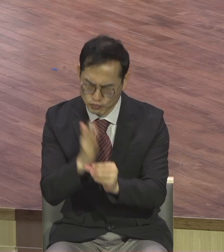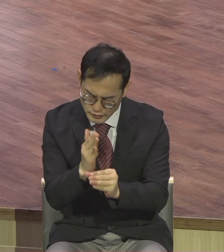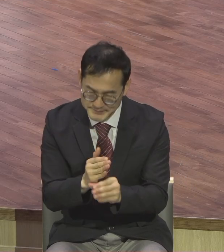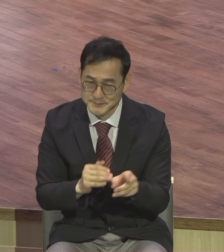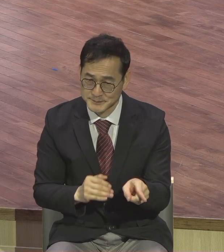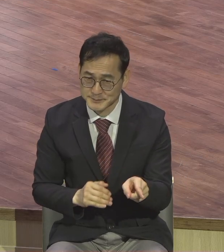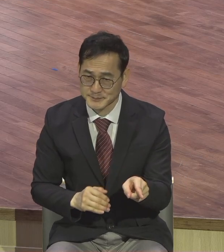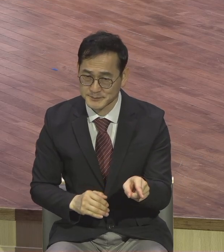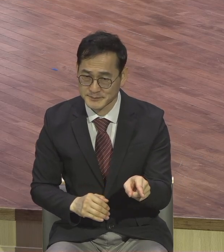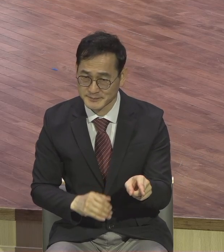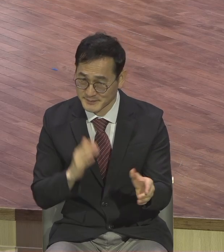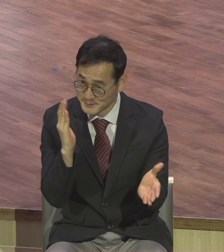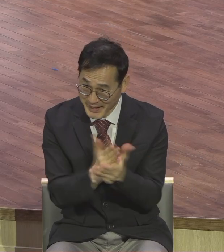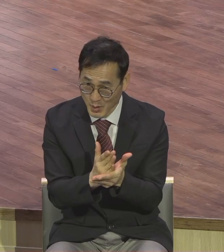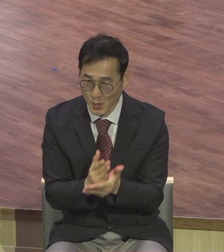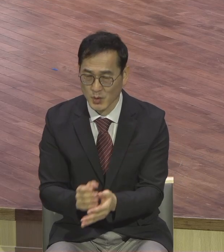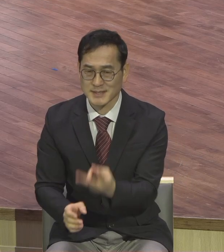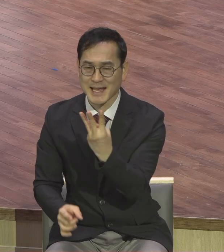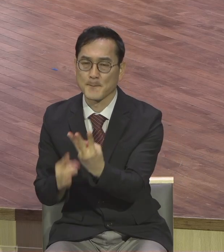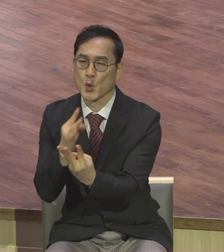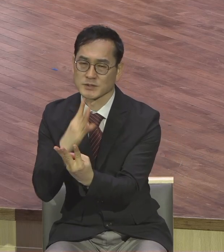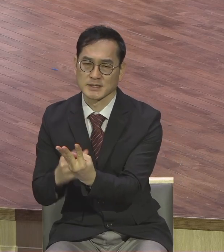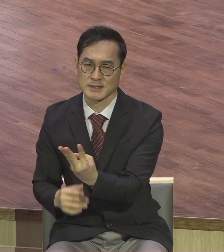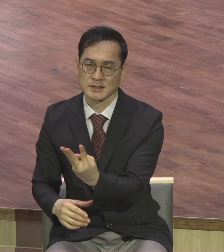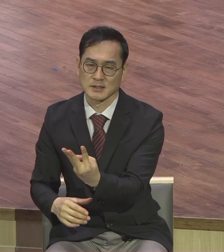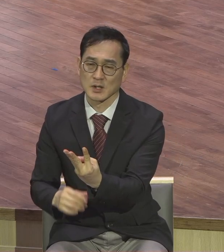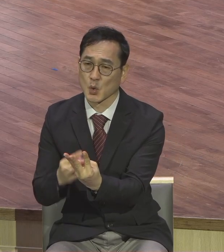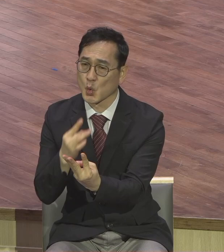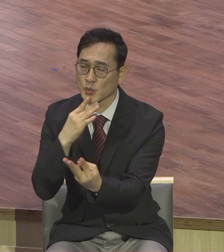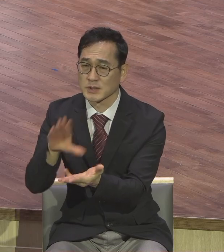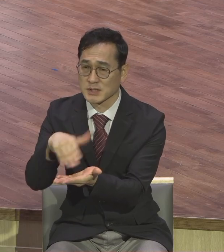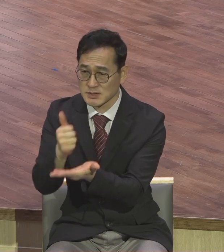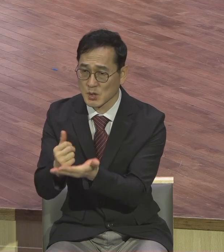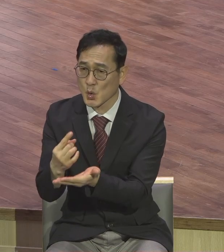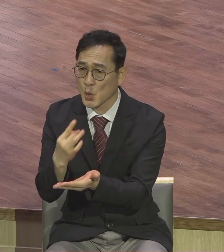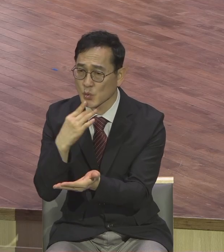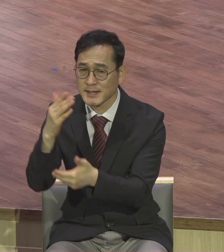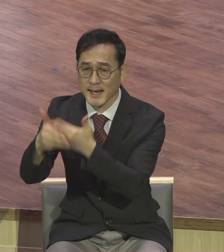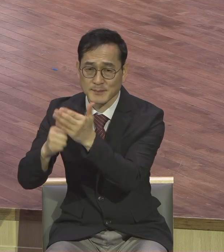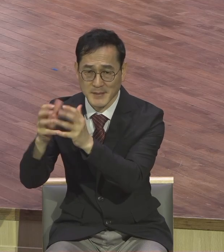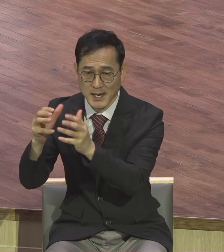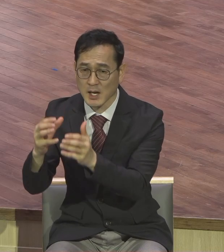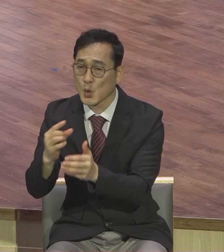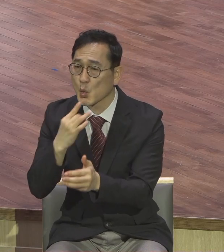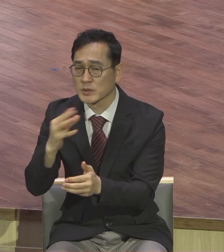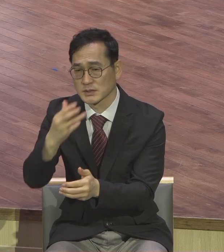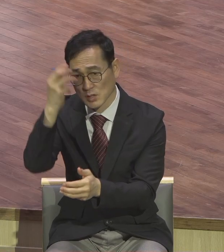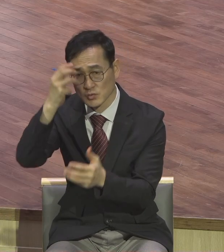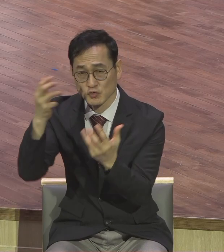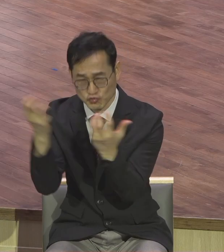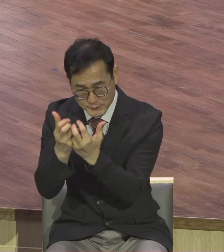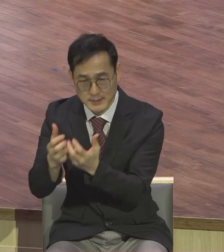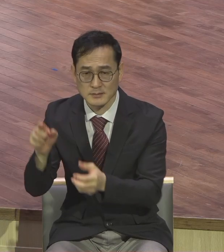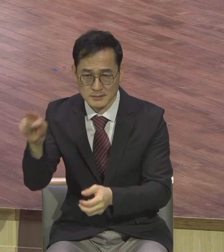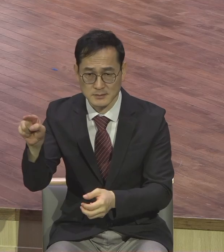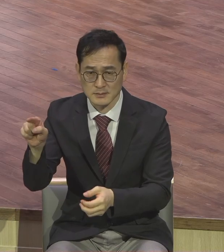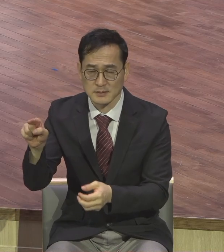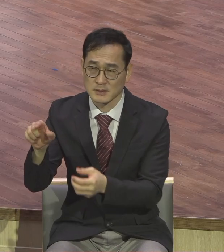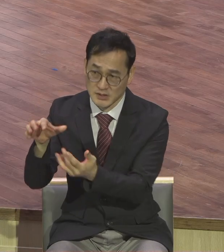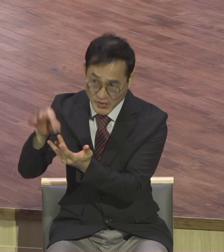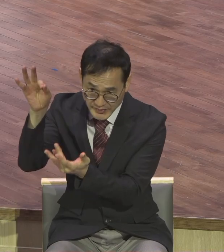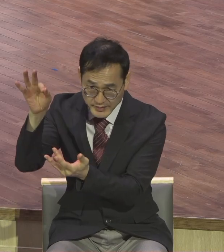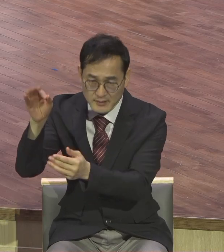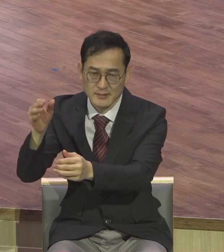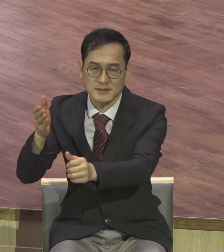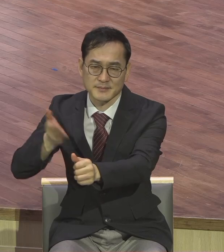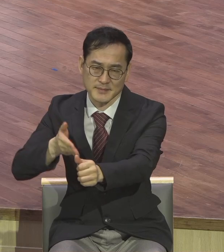아니라 삼오직의 기준으로 여러분들이 정말 유일성의 선택, 후회 없는 선택, 영원한 선택 하시길